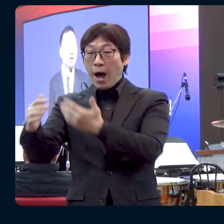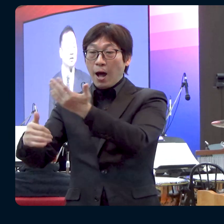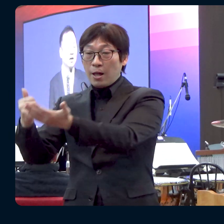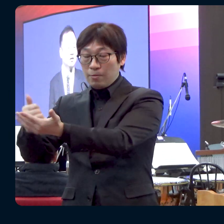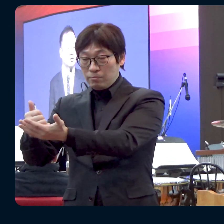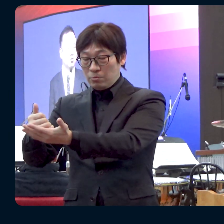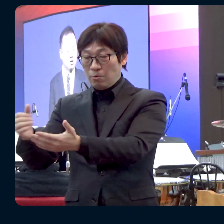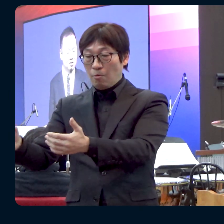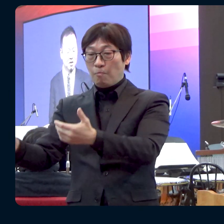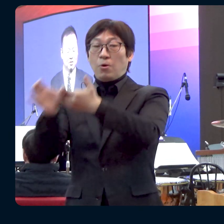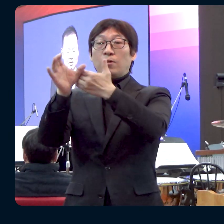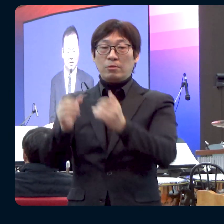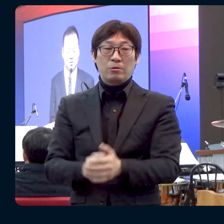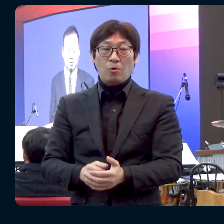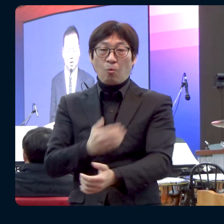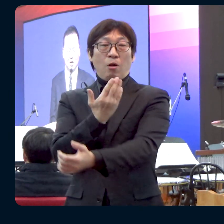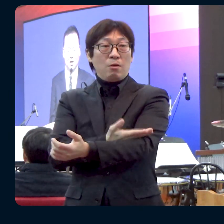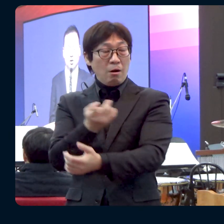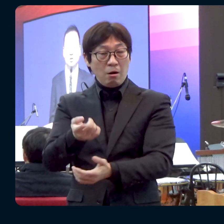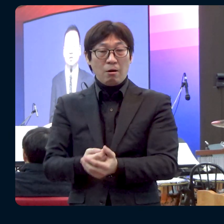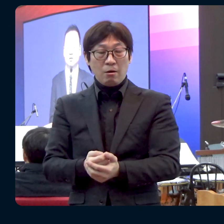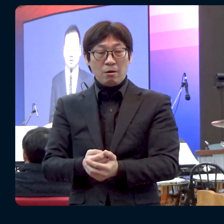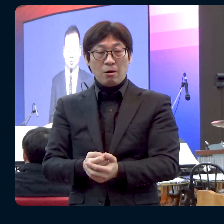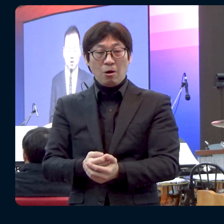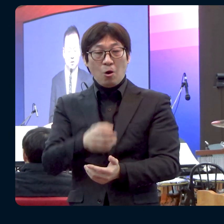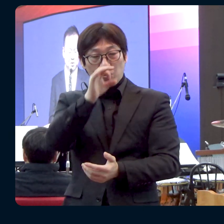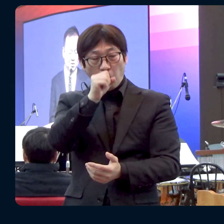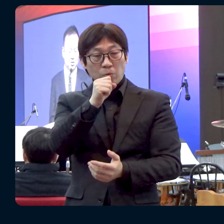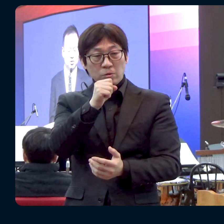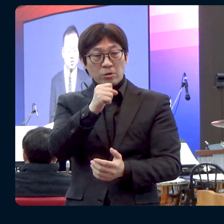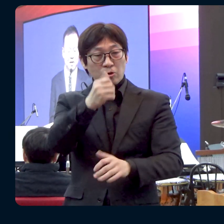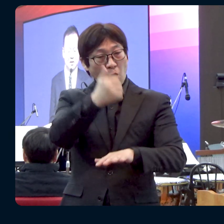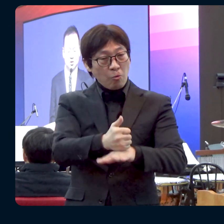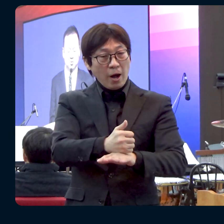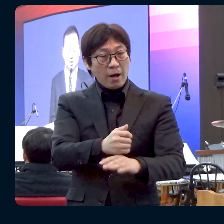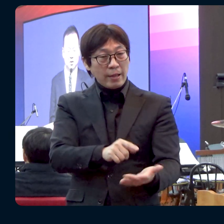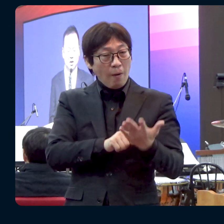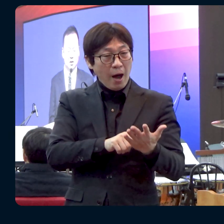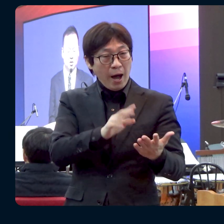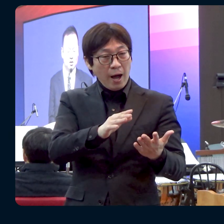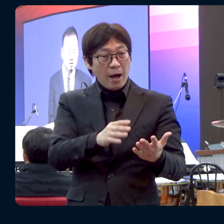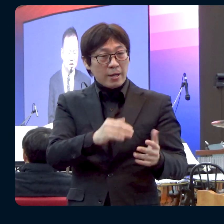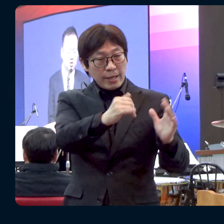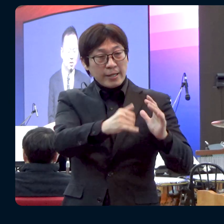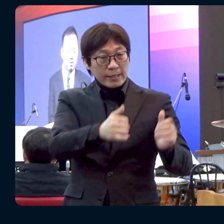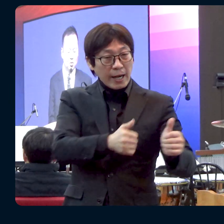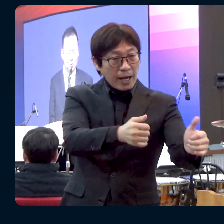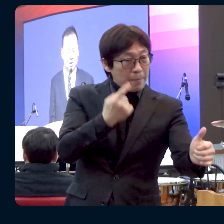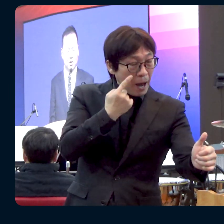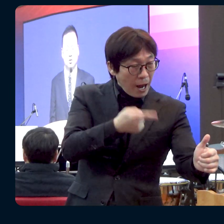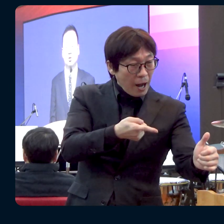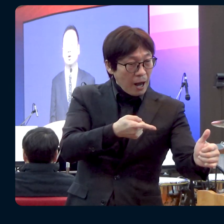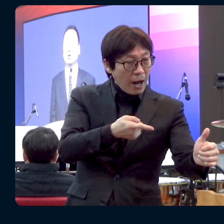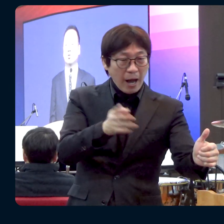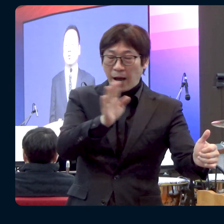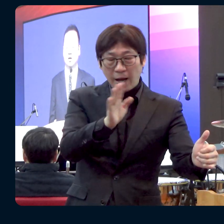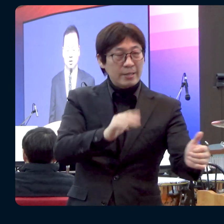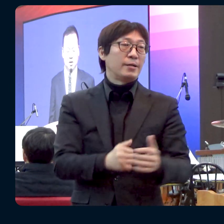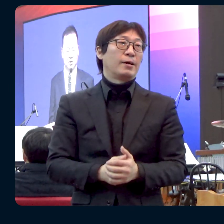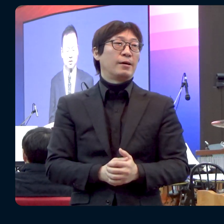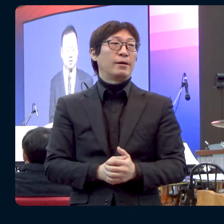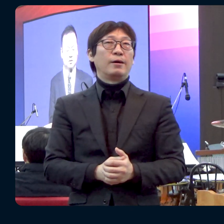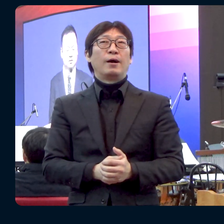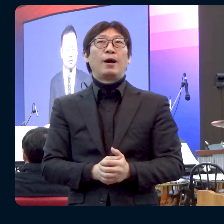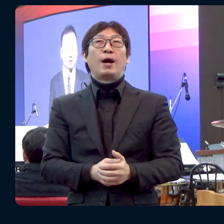하나님의 대적 관계에 있는 권력이라고 할지라도 어쨌든 우리를 편들어주는 말을 해주면 그걸 즐거워하고 고마워하고